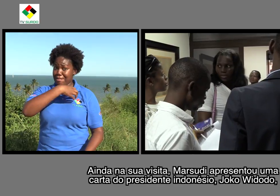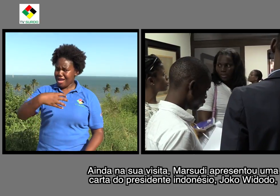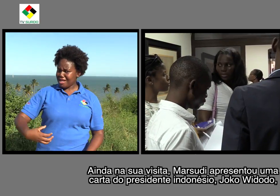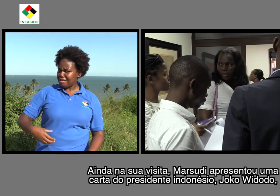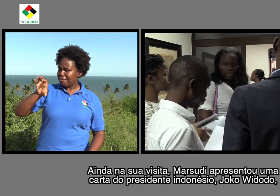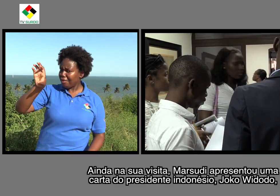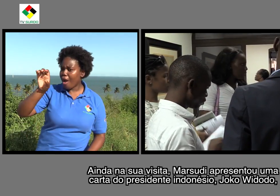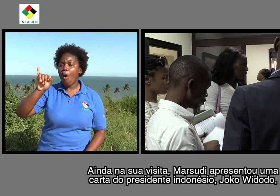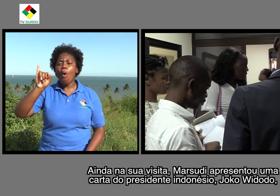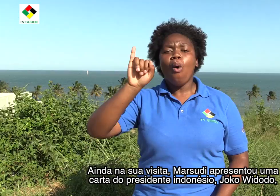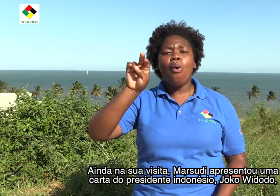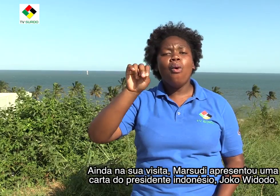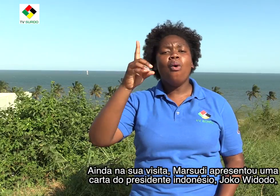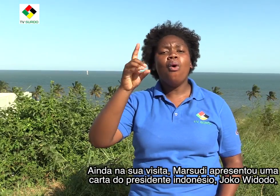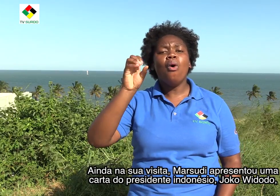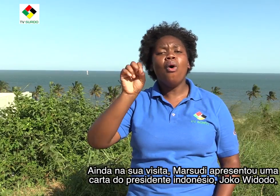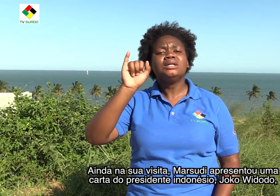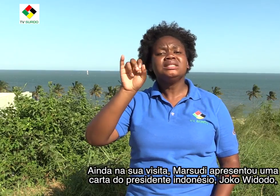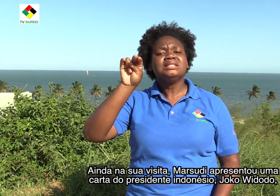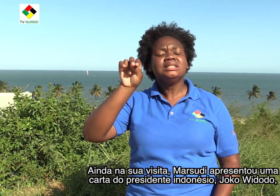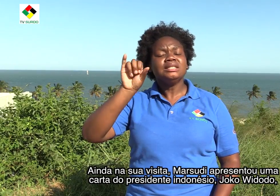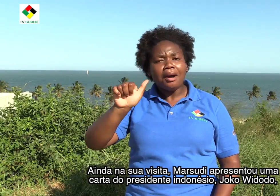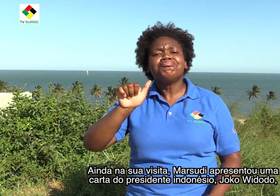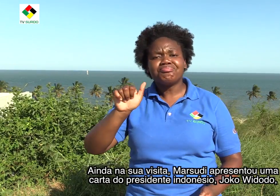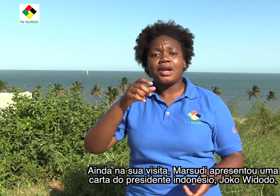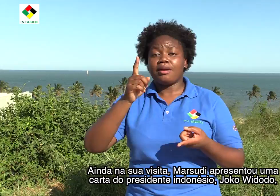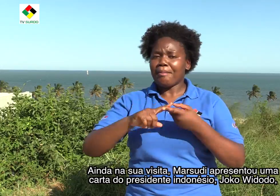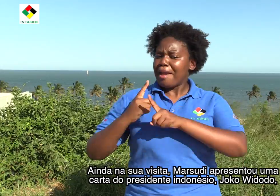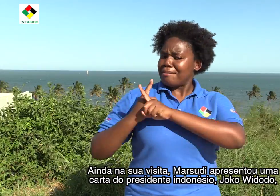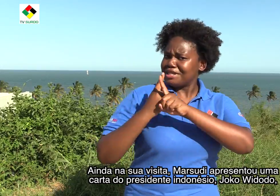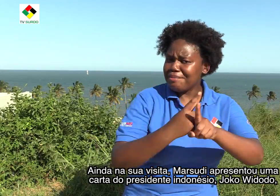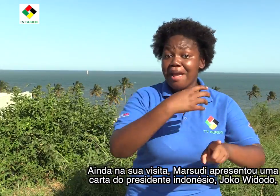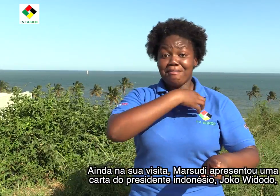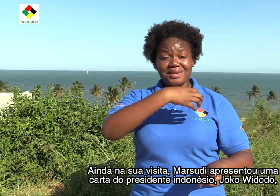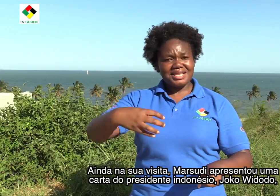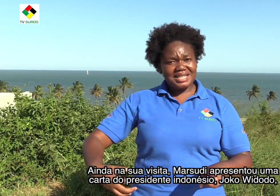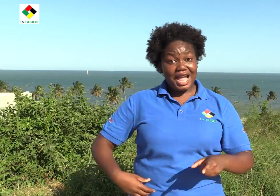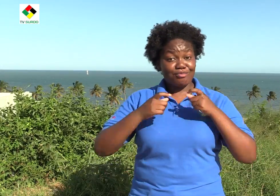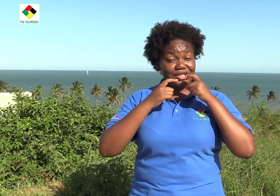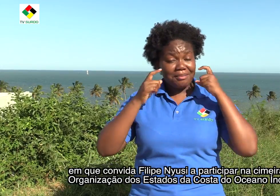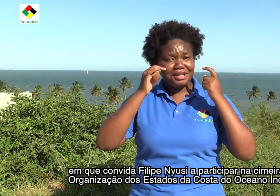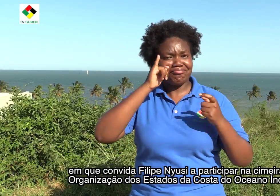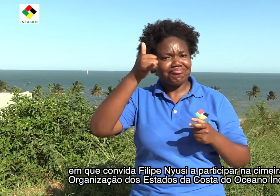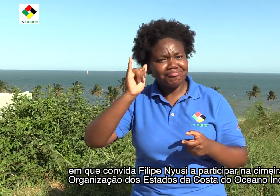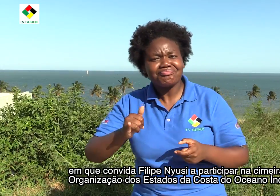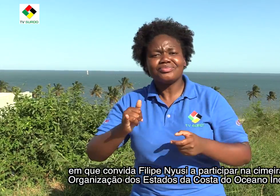Ainda na sua visita, Marsude apresentou uma carta do presidente indonésio, Joko Widodo, em que convida Felipe